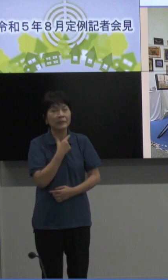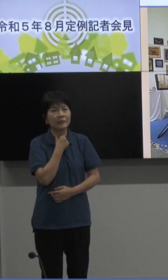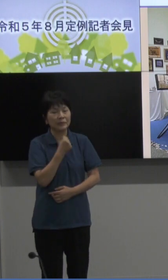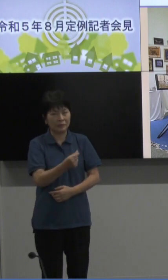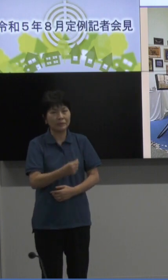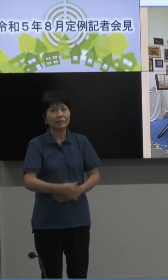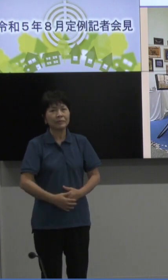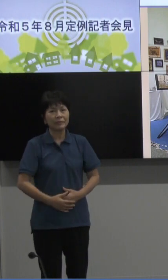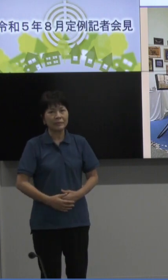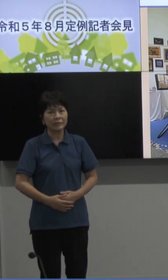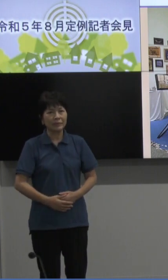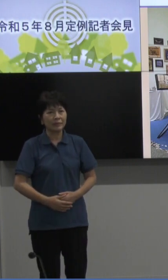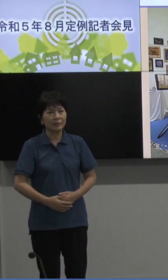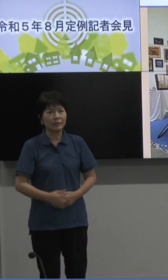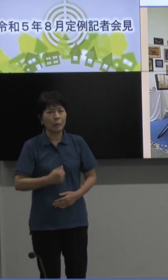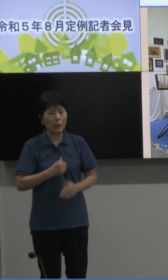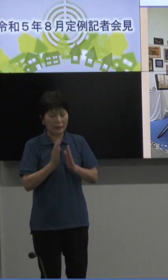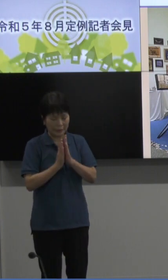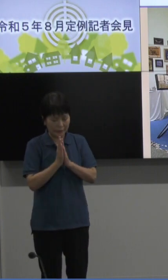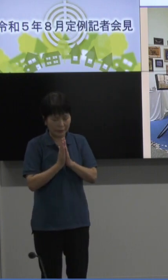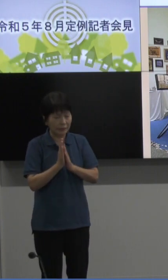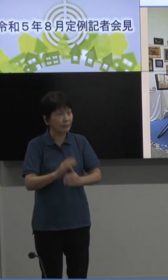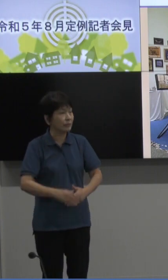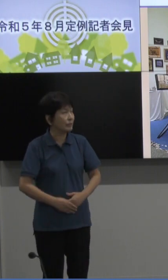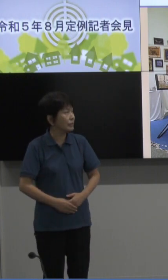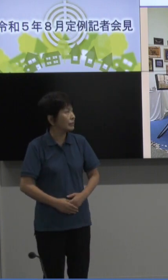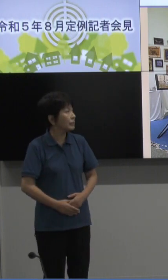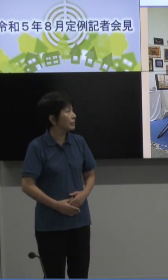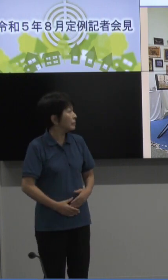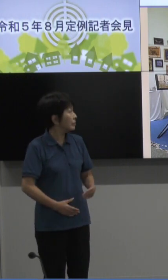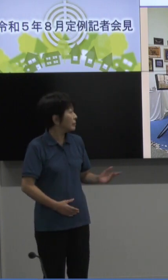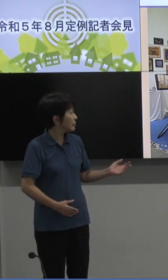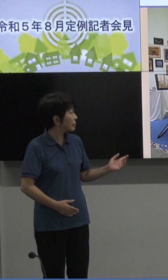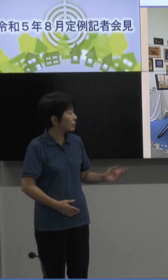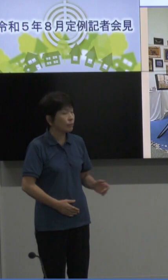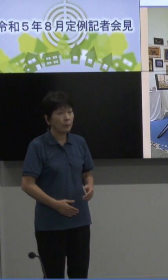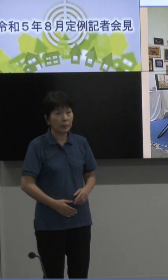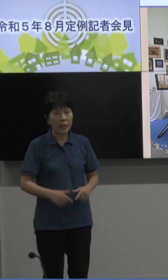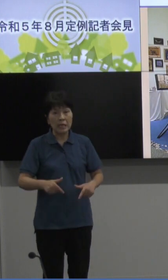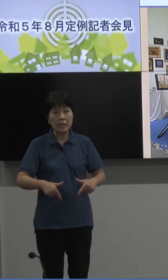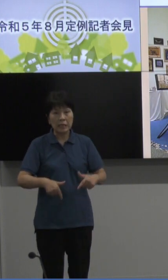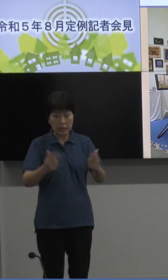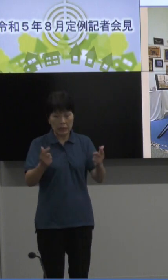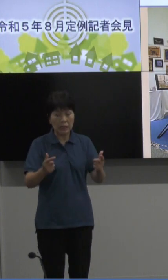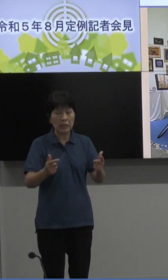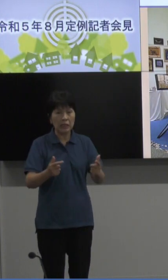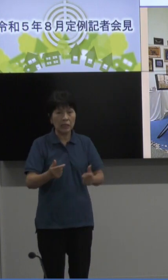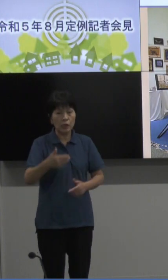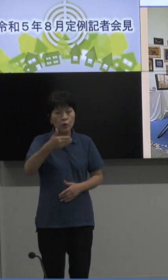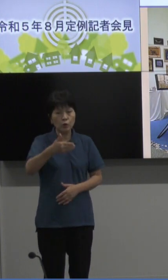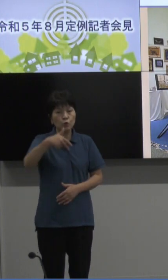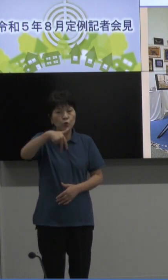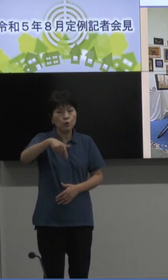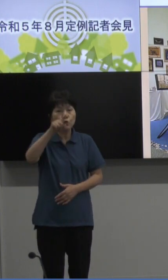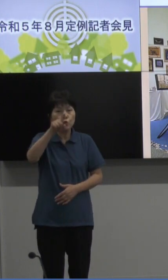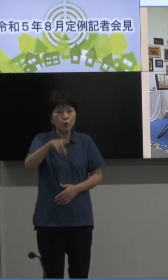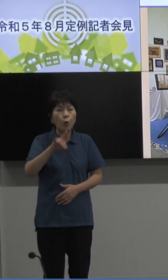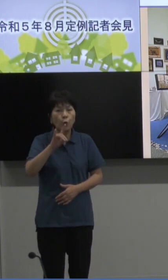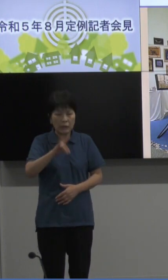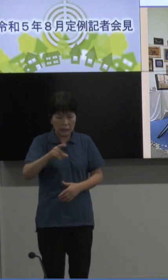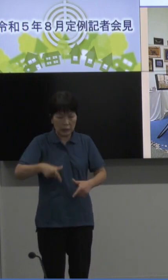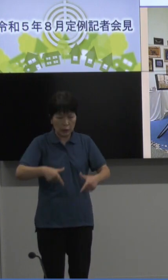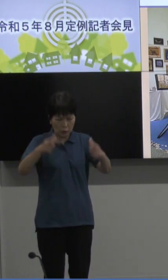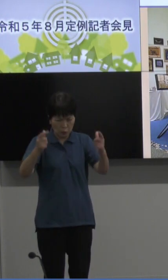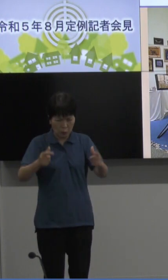というのがお願いでございまして、実はこれですね、クスノキをずっとこう削ってですね作られ